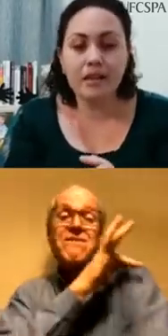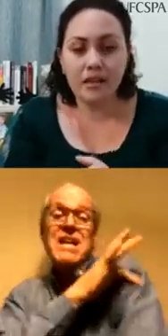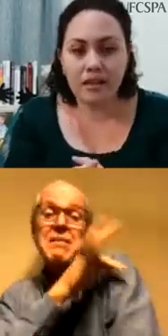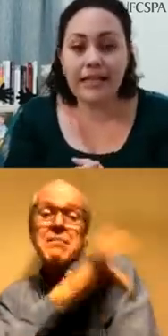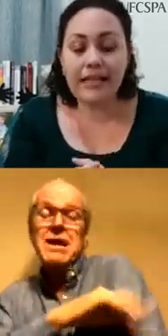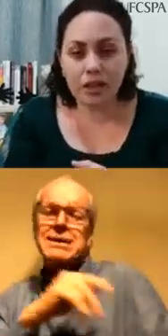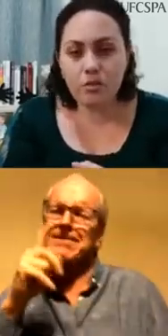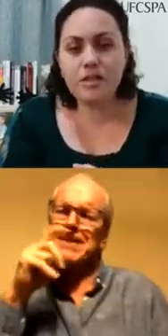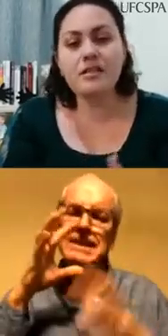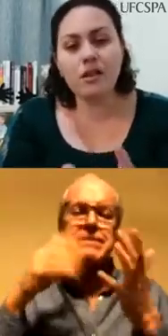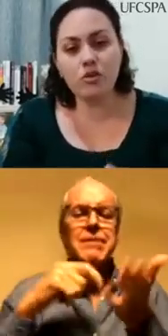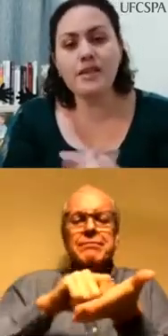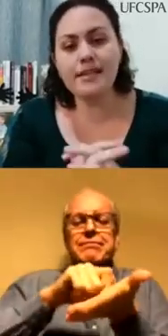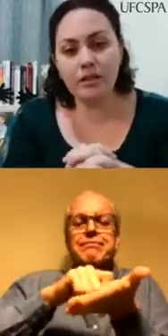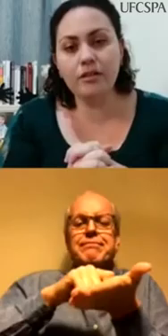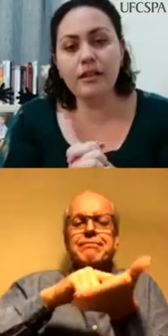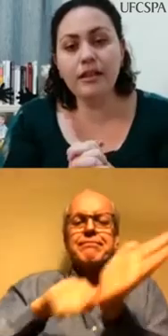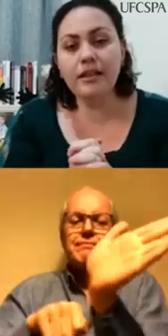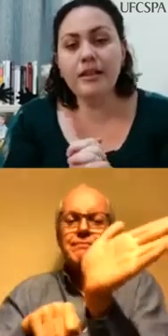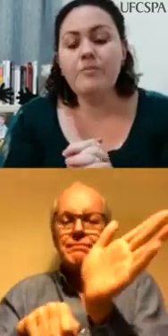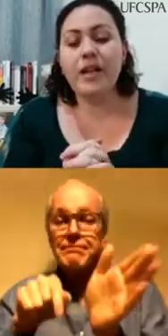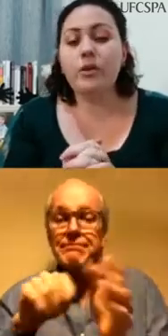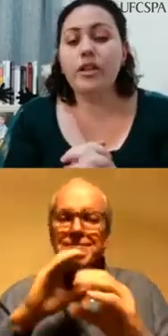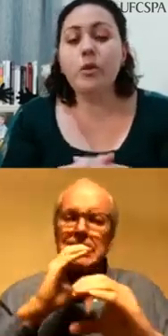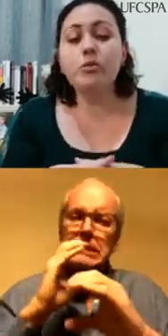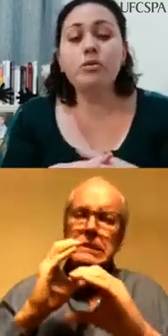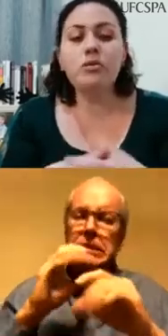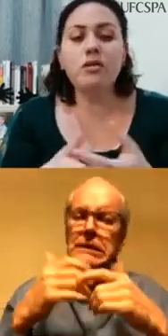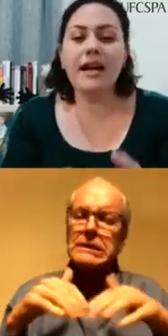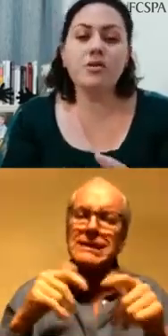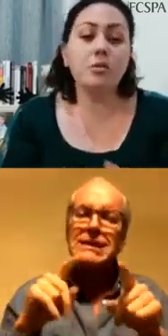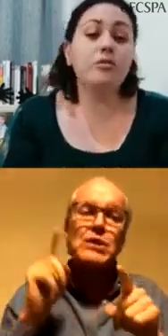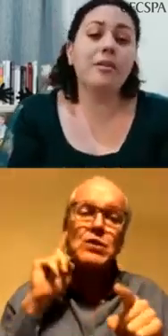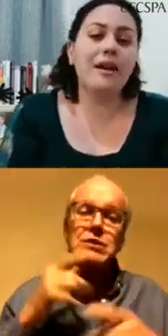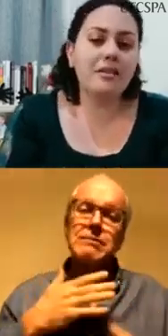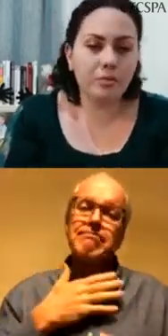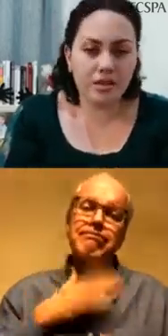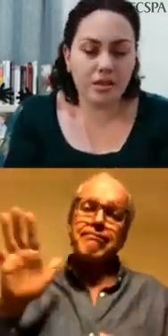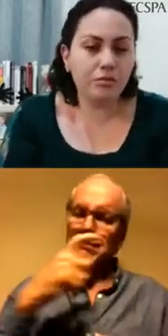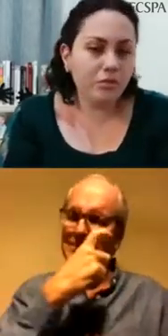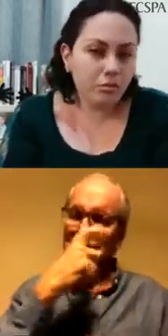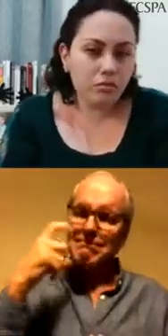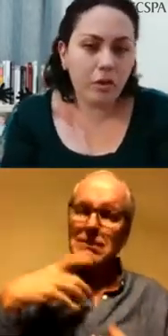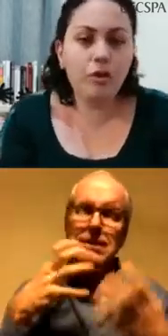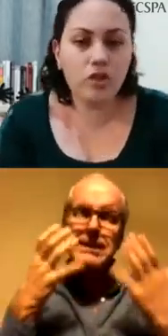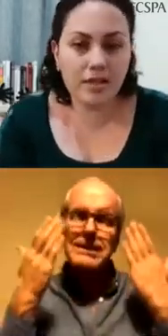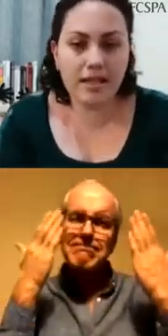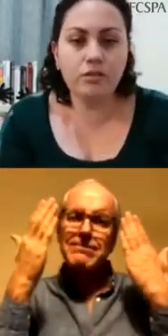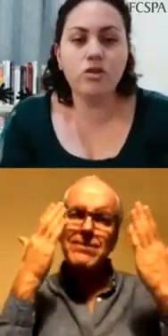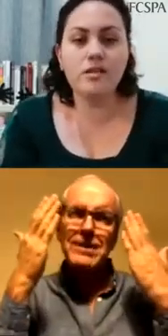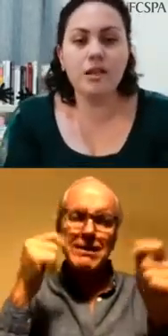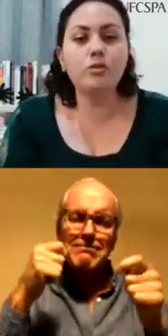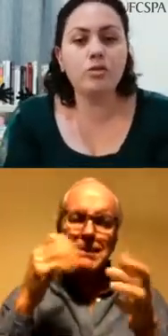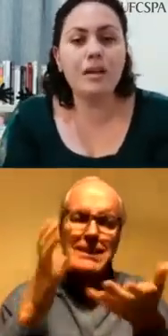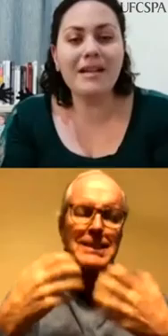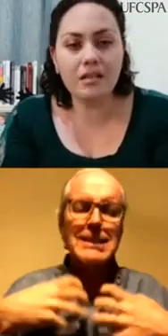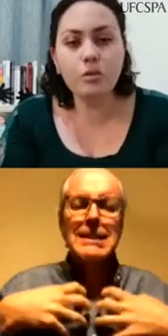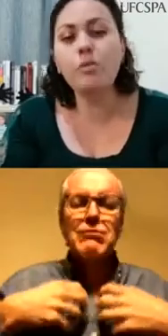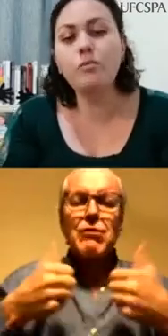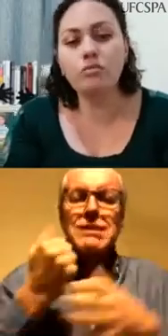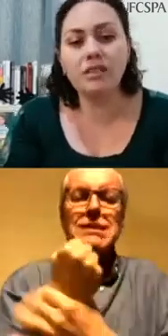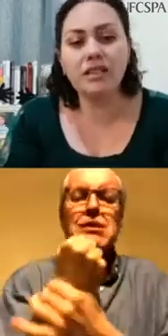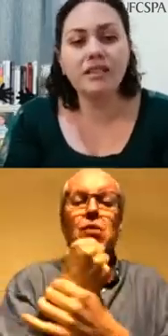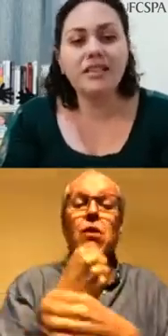lugares clínicos, eles têm utilizado aquilo ali. Agora, em outros locais, como farmácia, por exemplo, não é utilizado, é utilizado o uso da